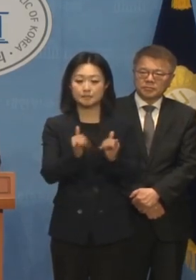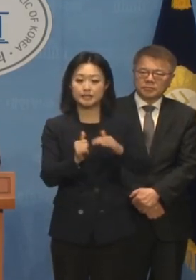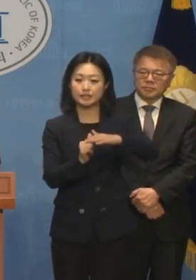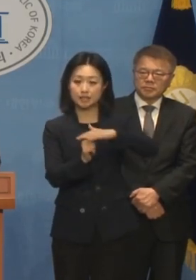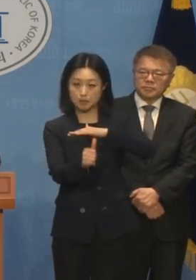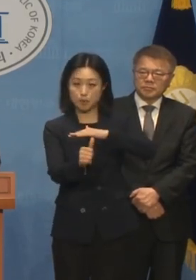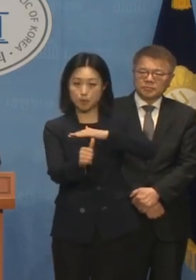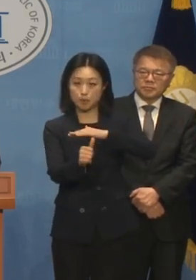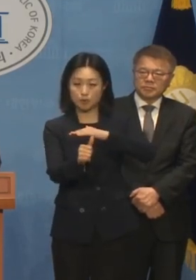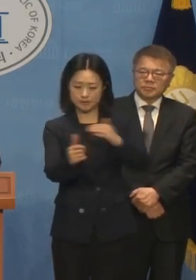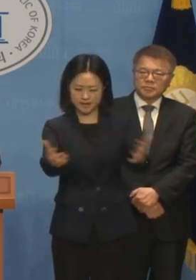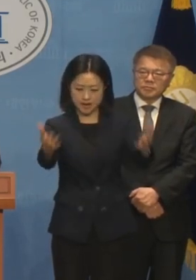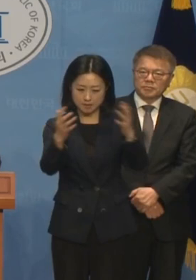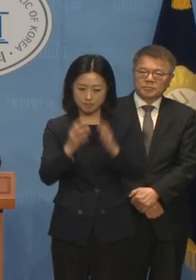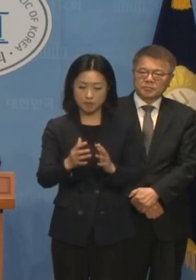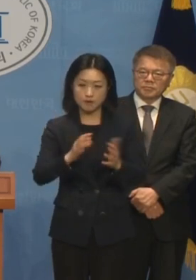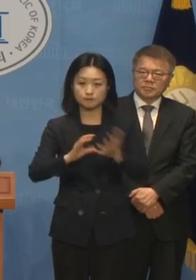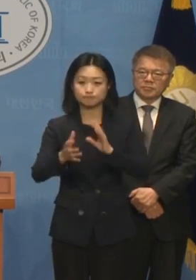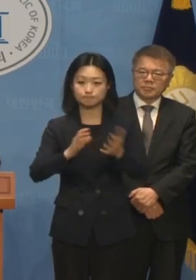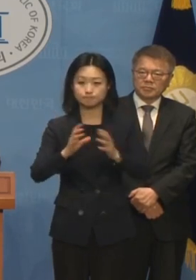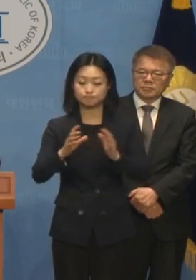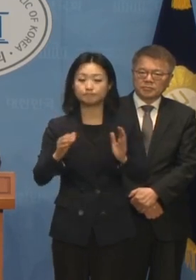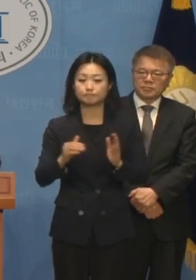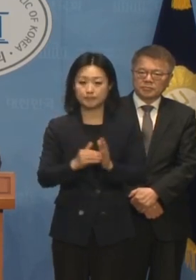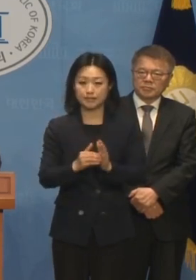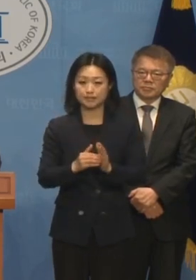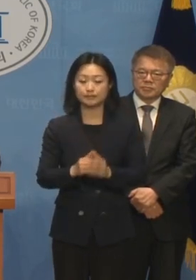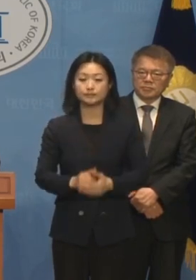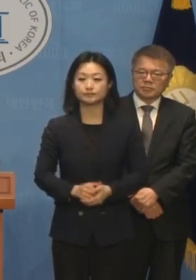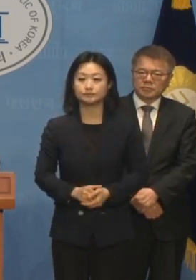시민대표단 수기 토론회를 개최하였습니다.